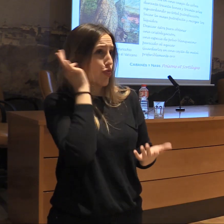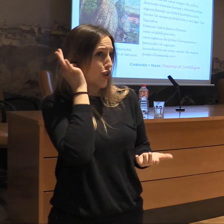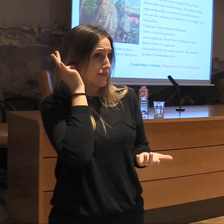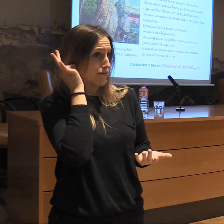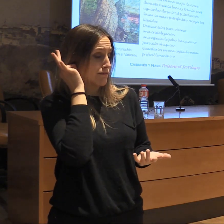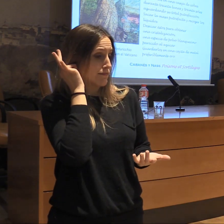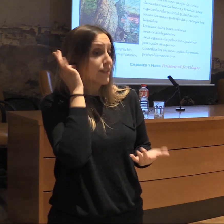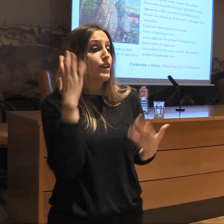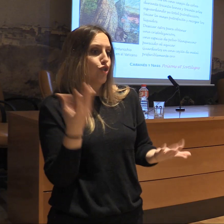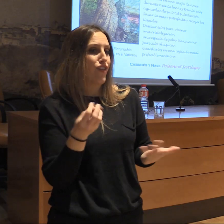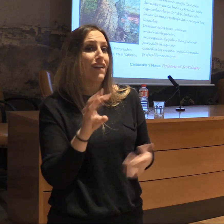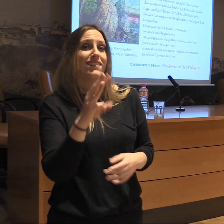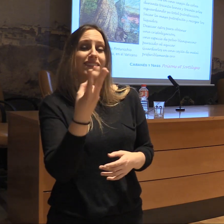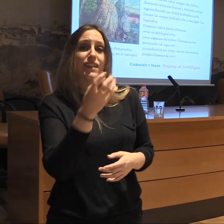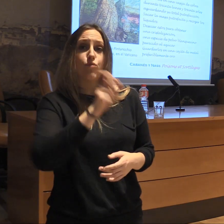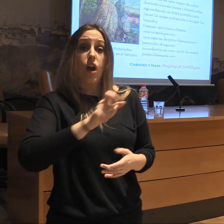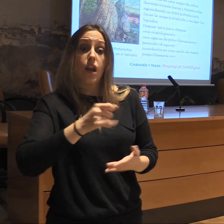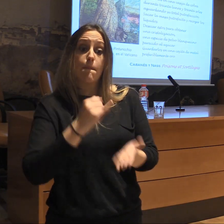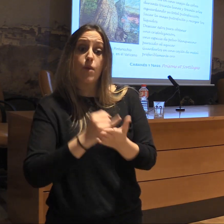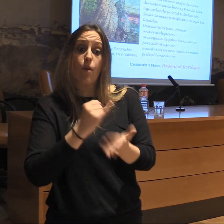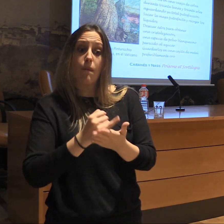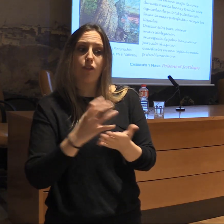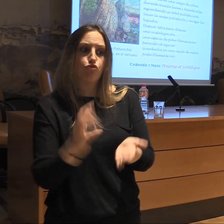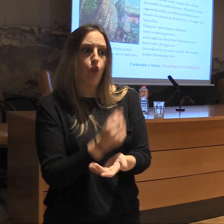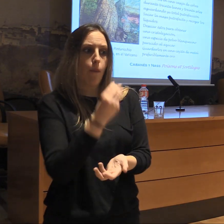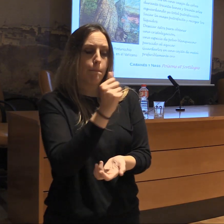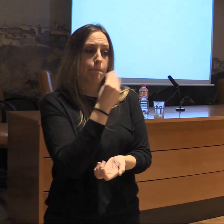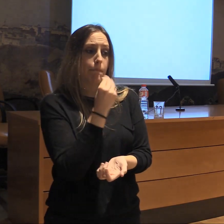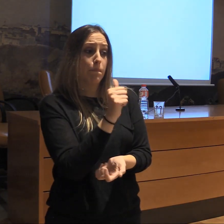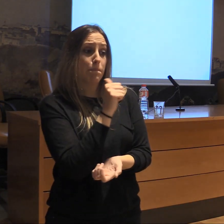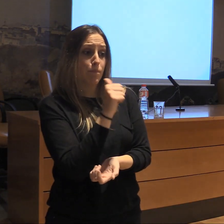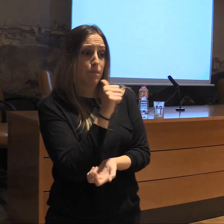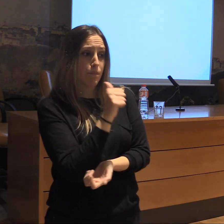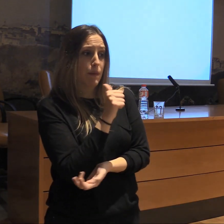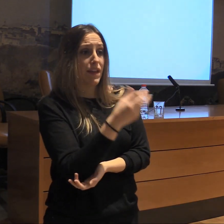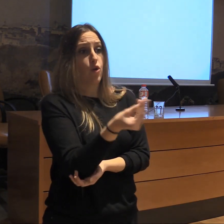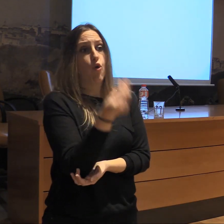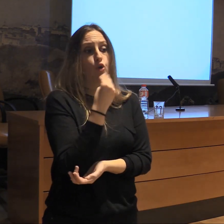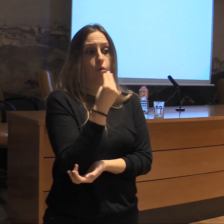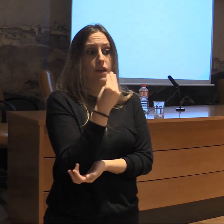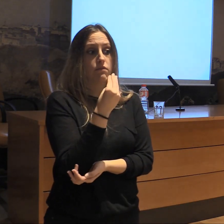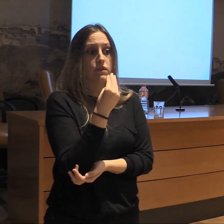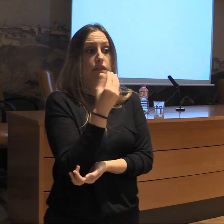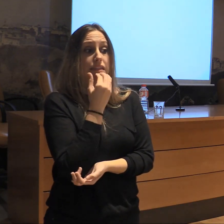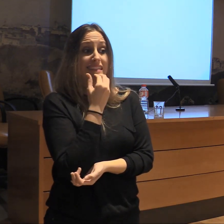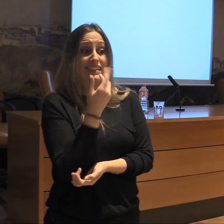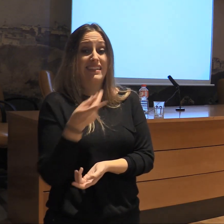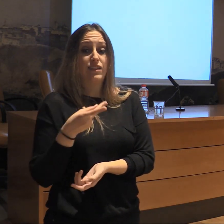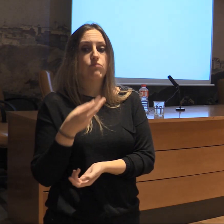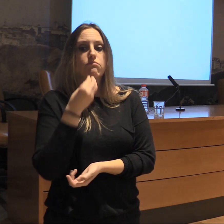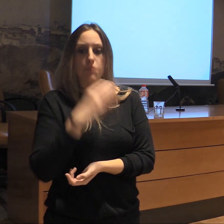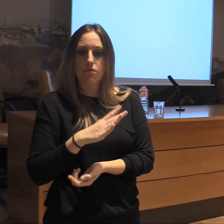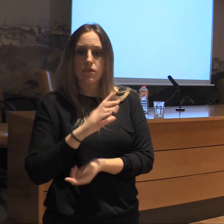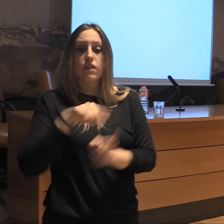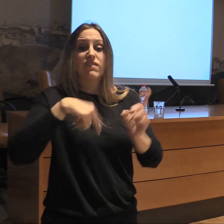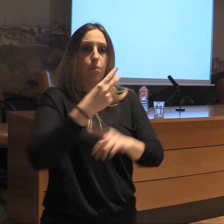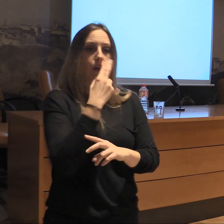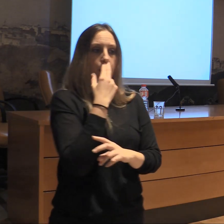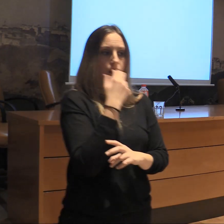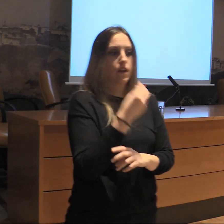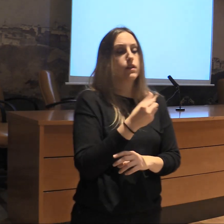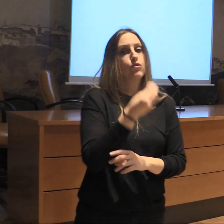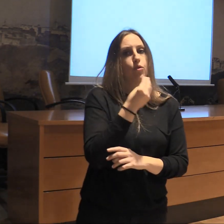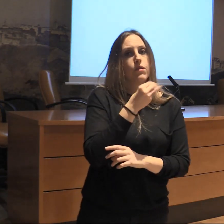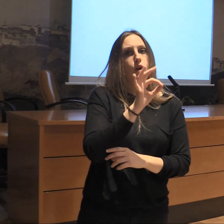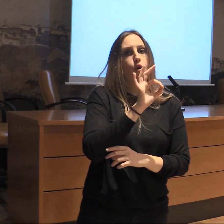lo que él quería o tenía que comer o que beber. Bueno, según algunos, Alejandro VI